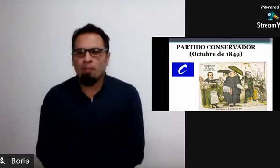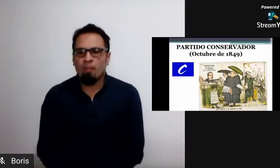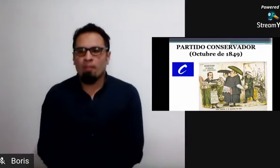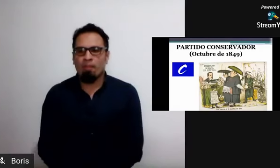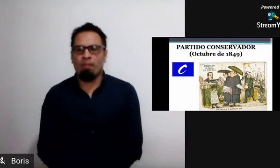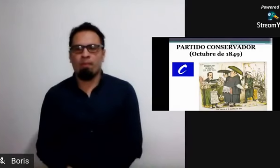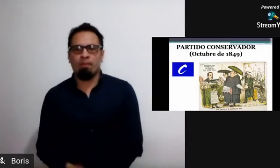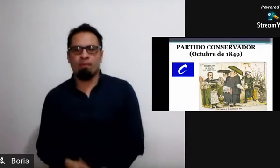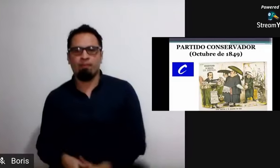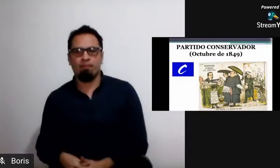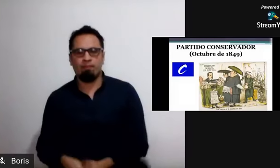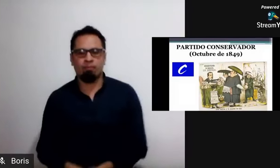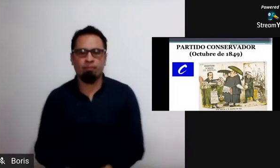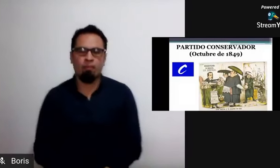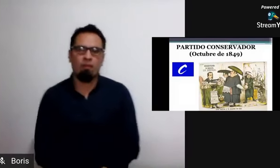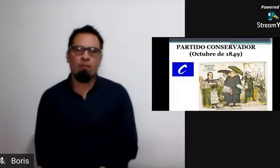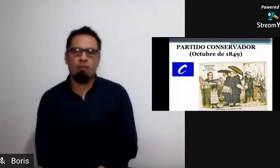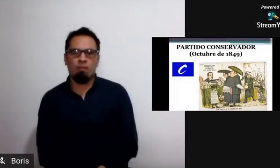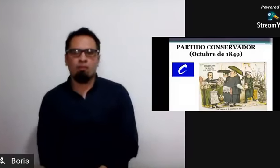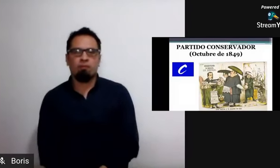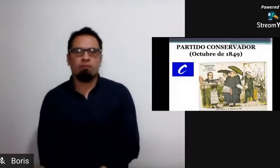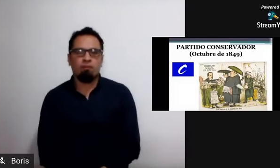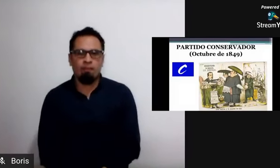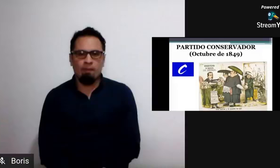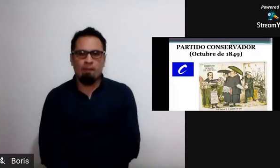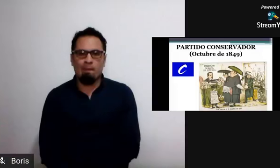tanto al Partido Conservador como al Partido Liberal. Siguiente.